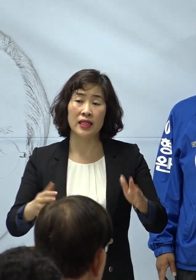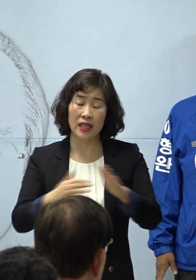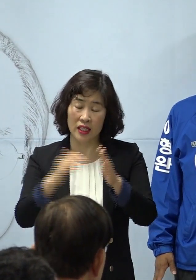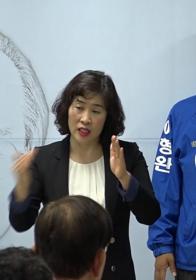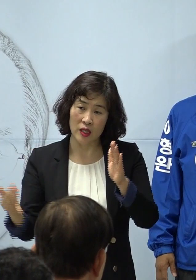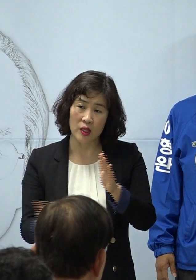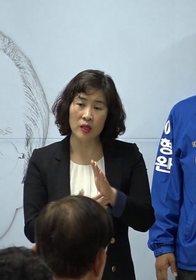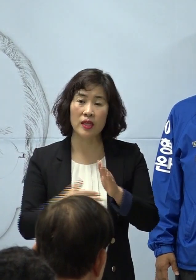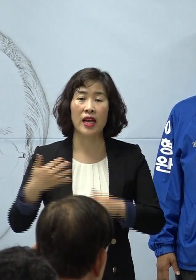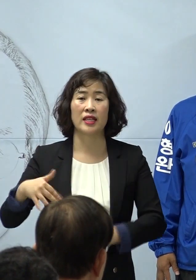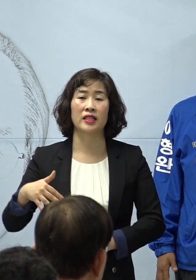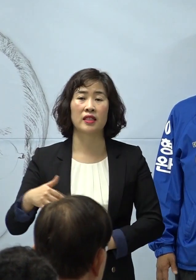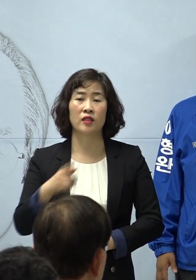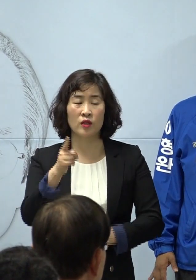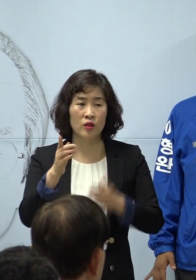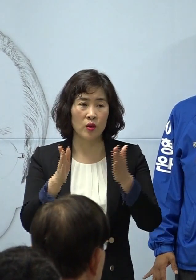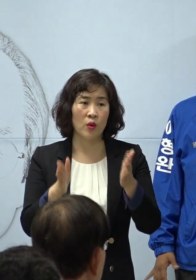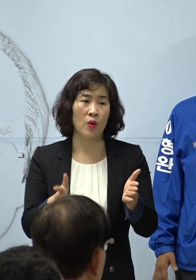못한 그동안